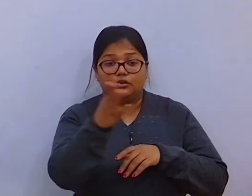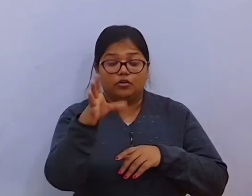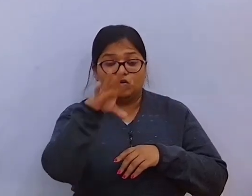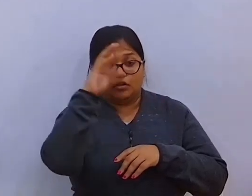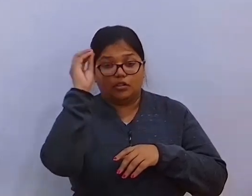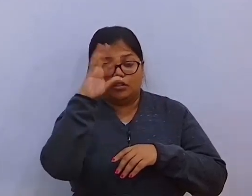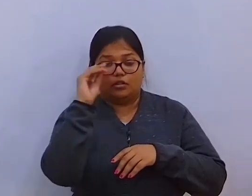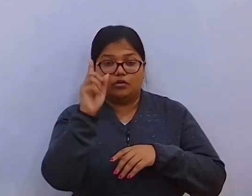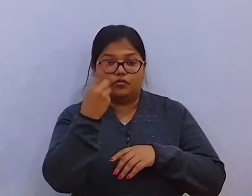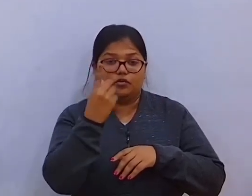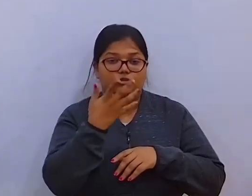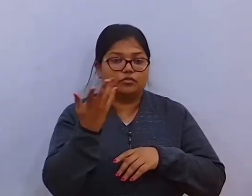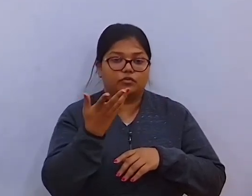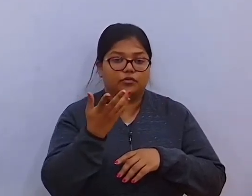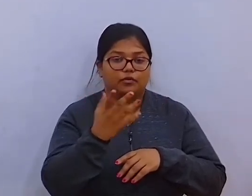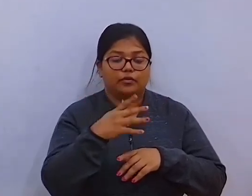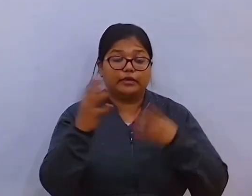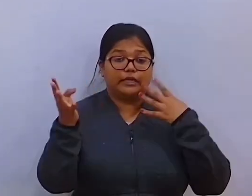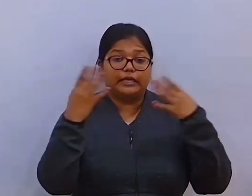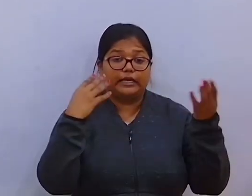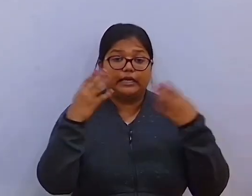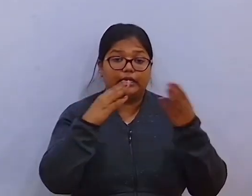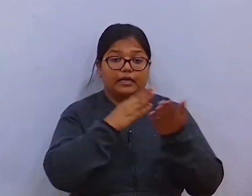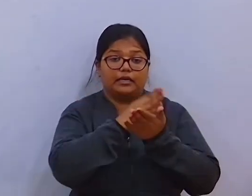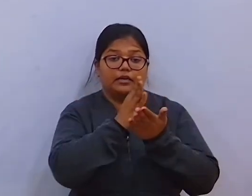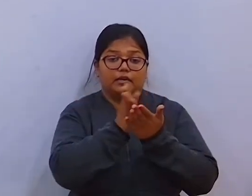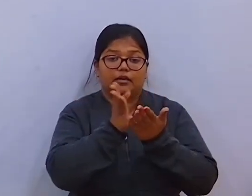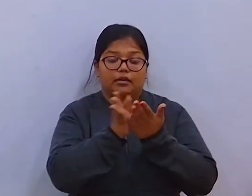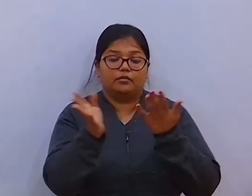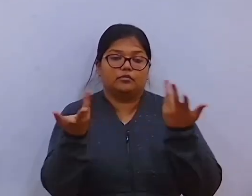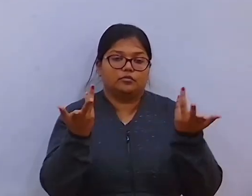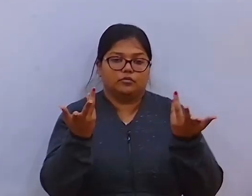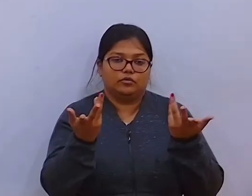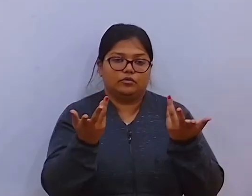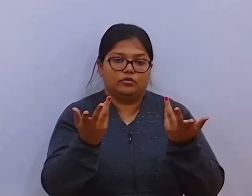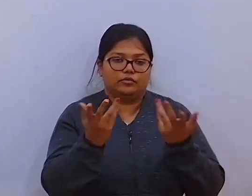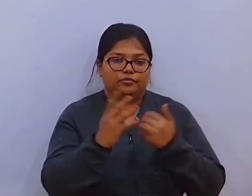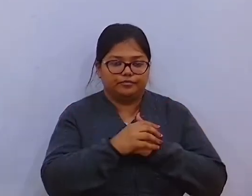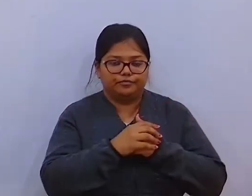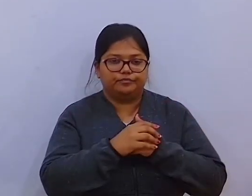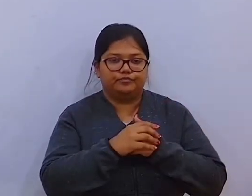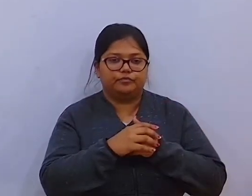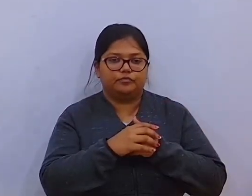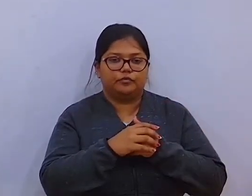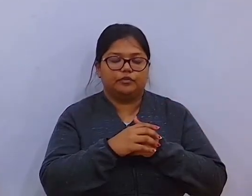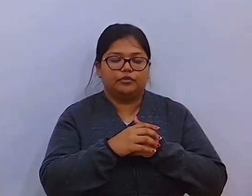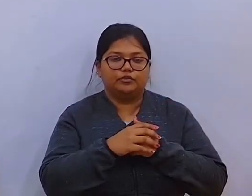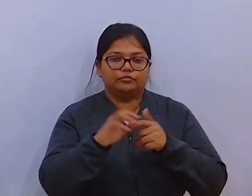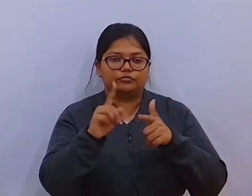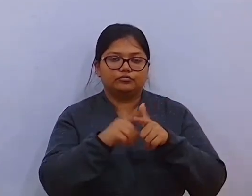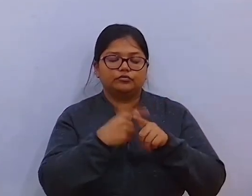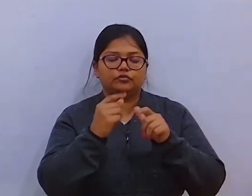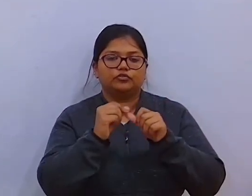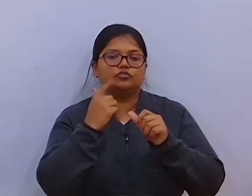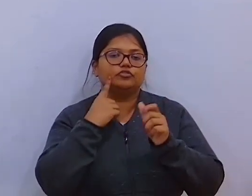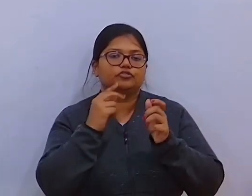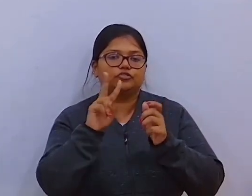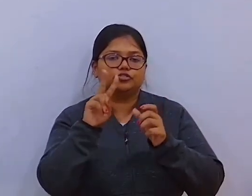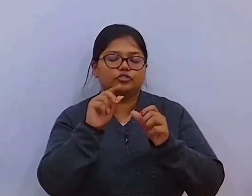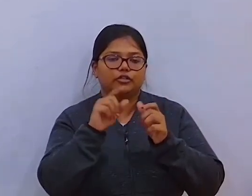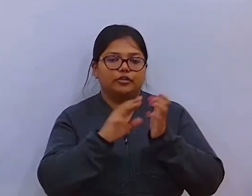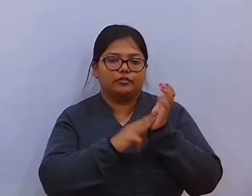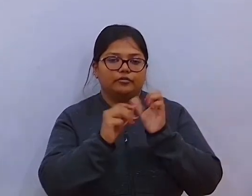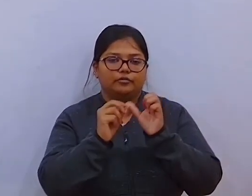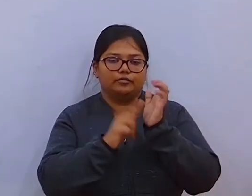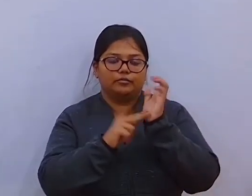है आप लोगों को। दूसरा ये है कि वायुमंडल है ना, जैव मंडल ये सब पढ़े होंगे, तो वायुमंडल के कौन कौन से टाइप्स हैं है